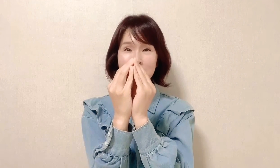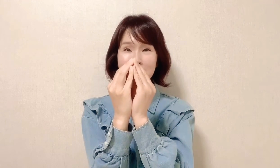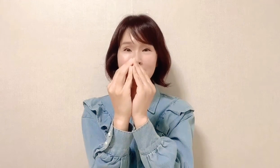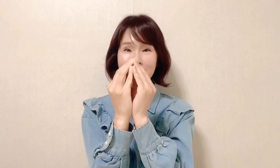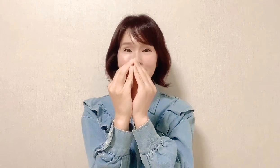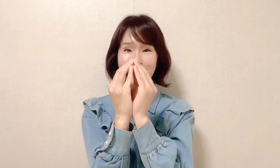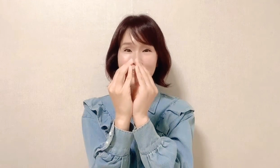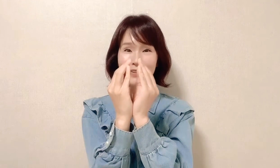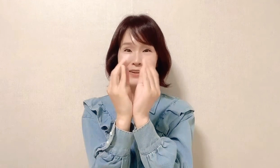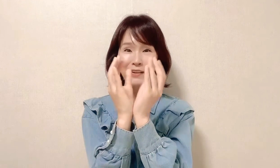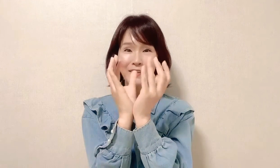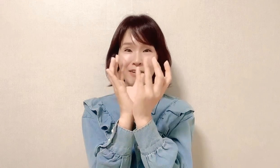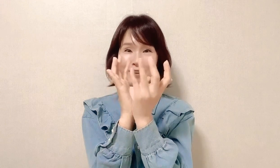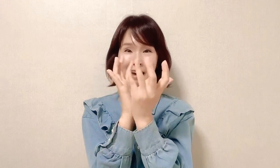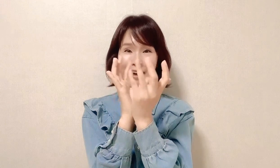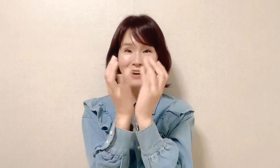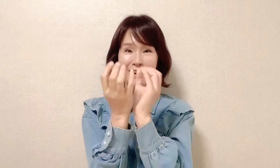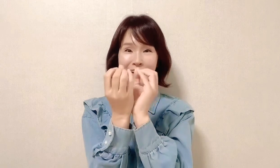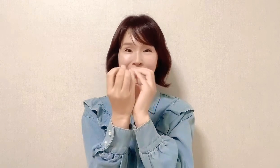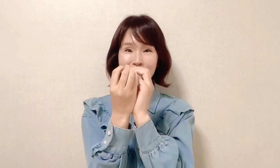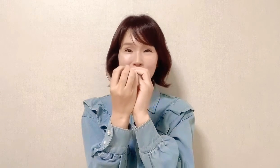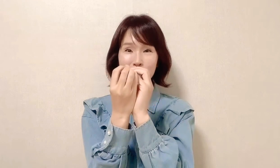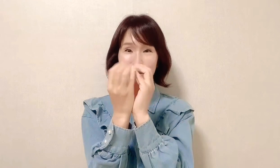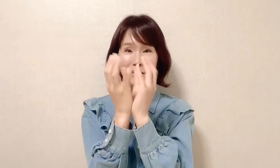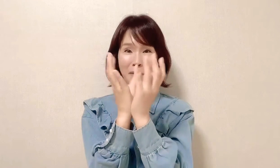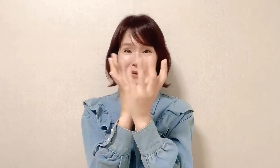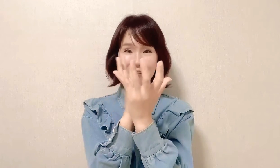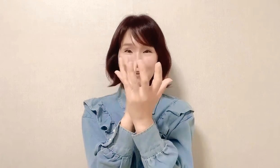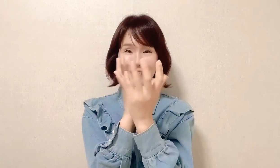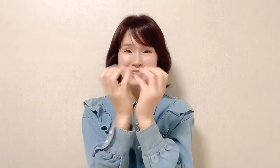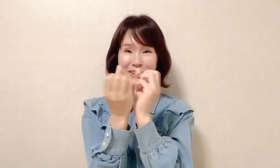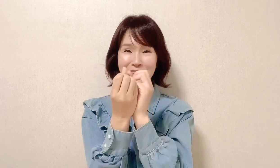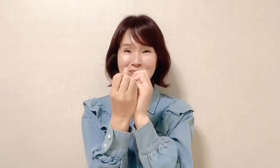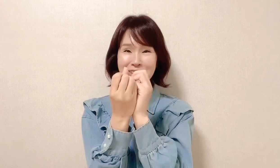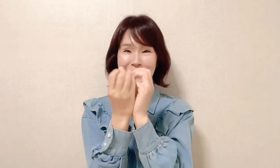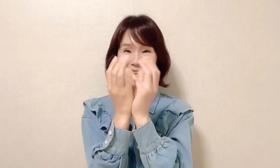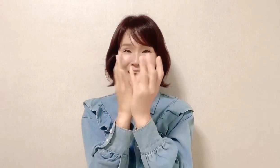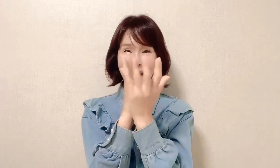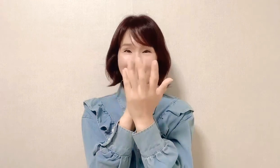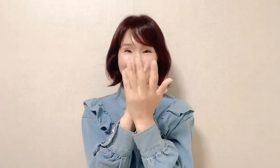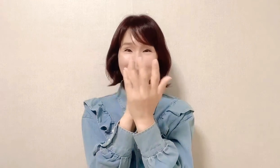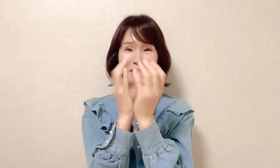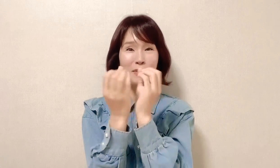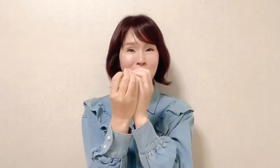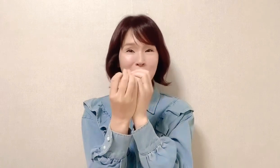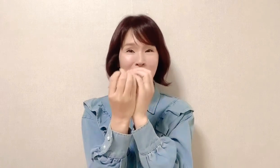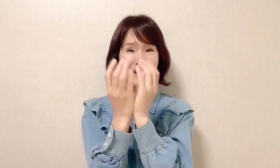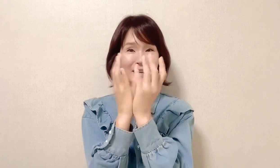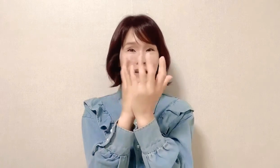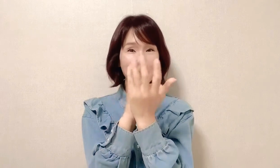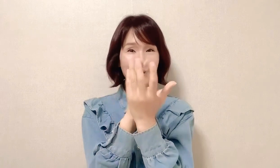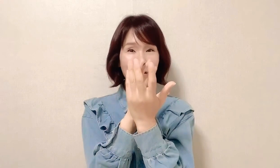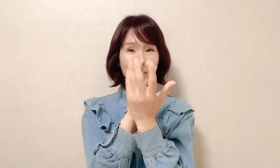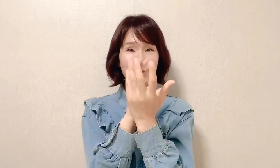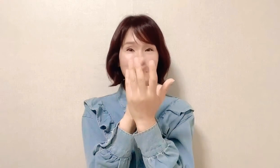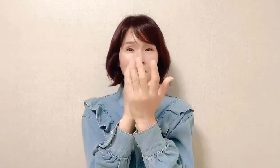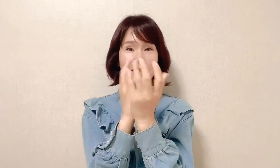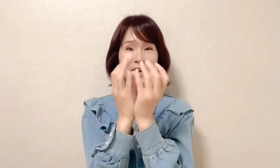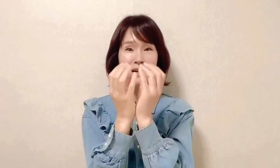건 이렇게. 꽃이 정말 피는 것 같죠? 네, 이렇게 표현합니다. 이게 꽃이 피다라는